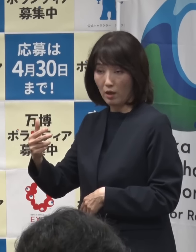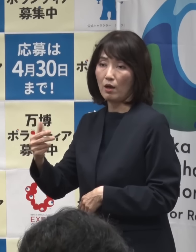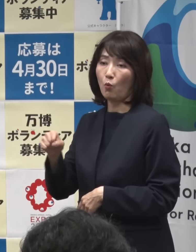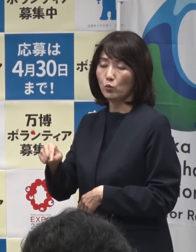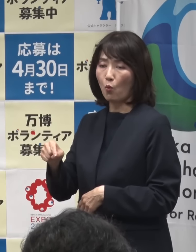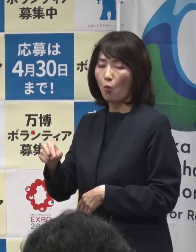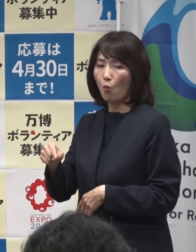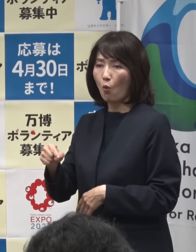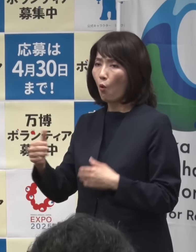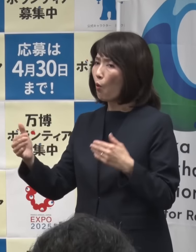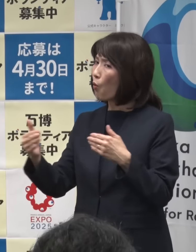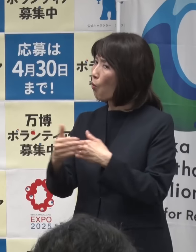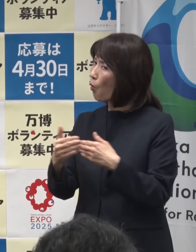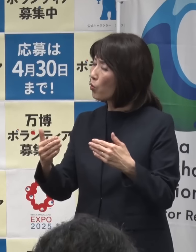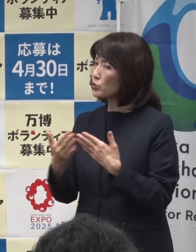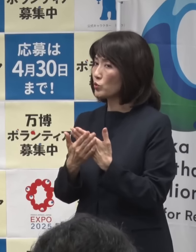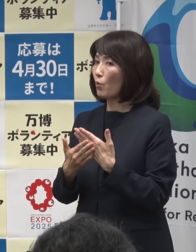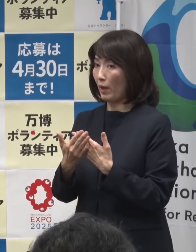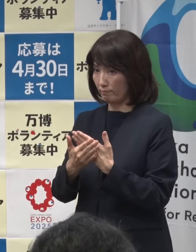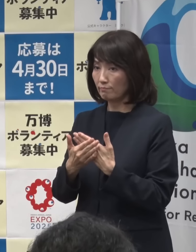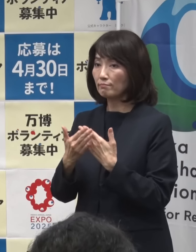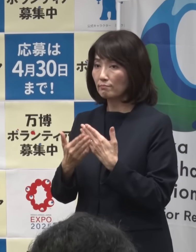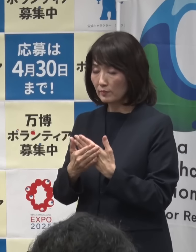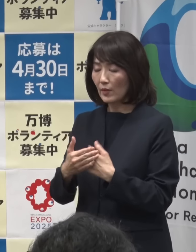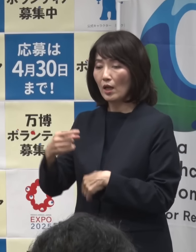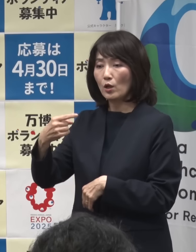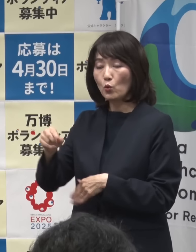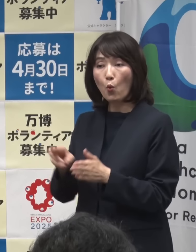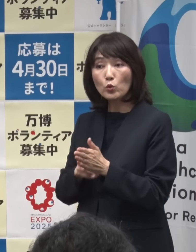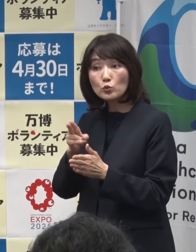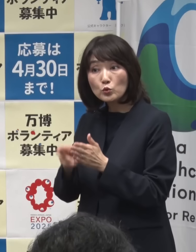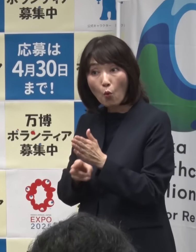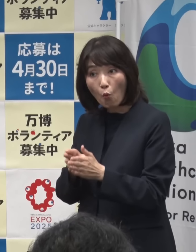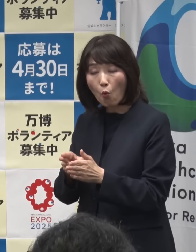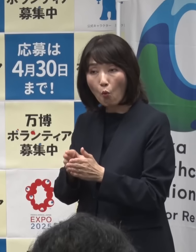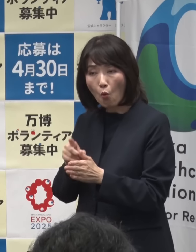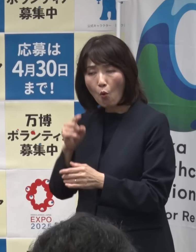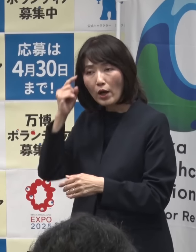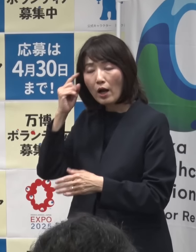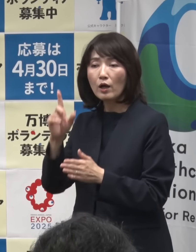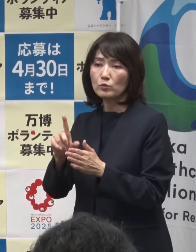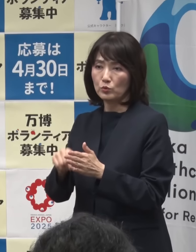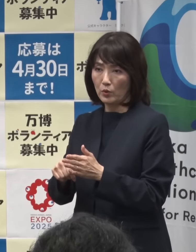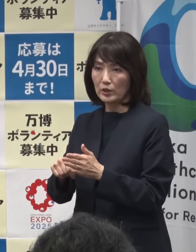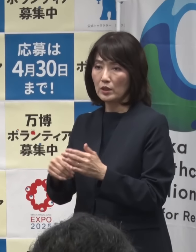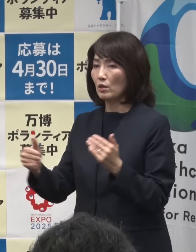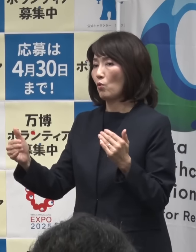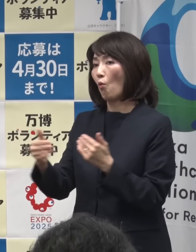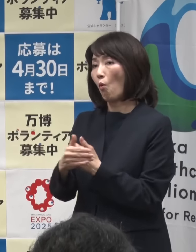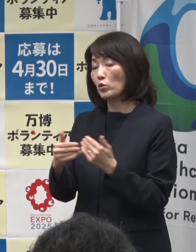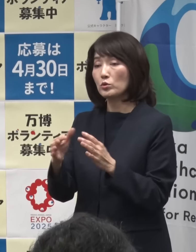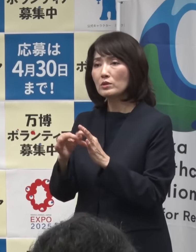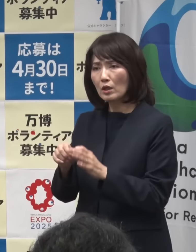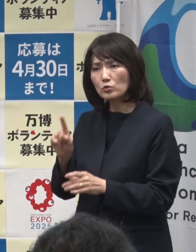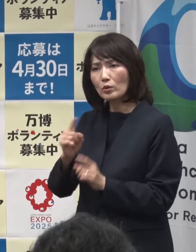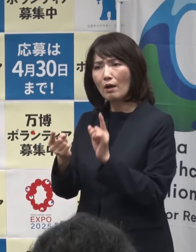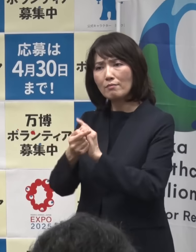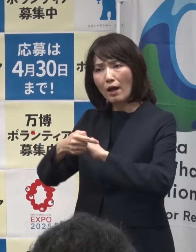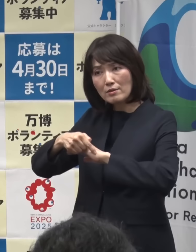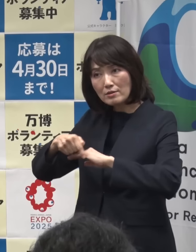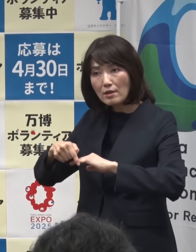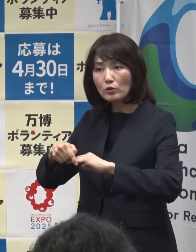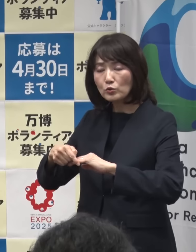交通的な面側面で、教育旅行っていうのを考えるにあたって、その交通的な側面で、どんな対策を協